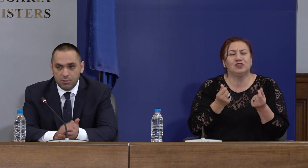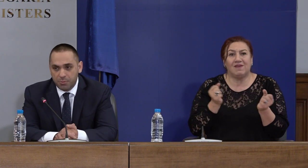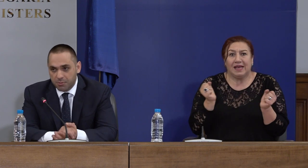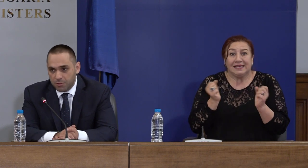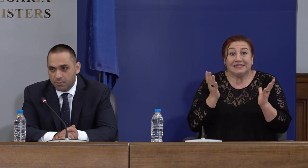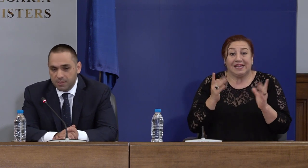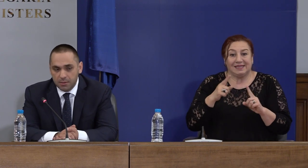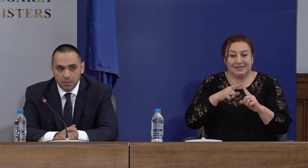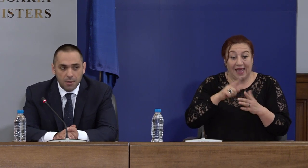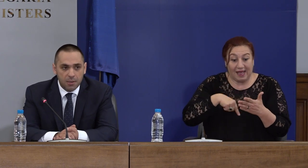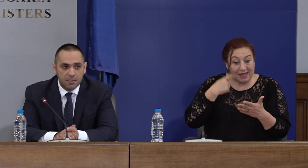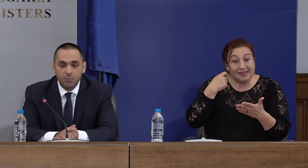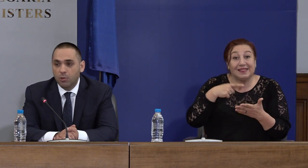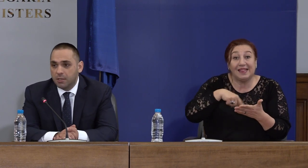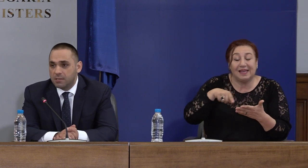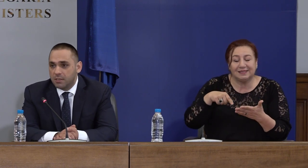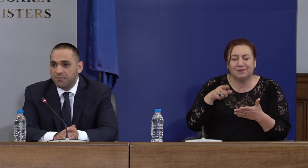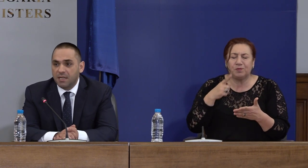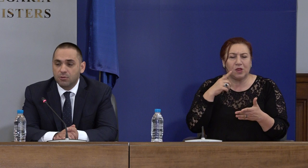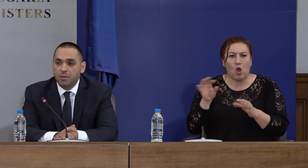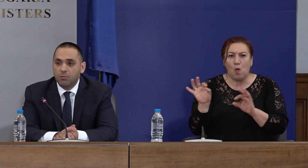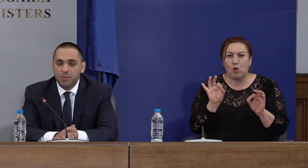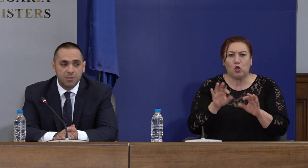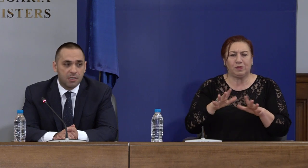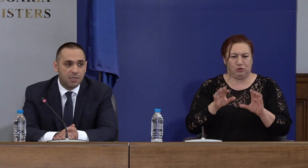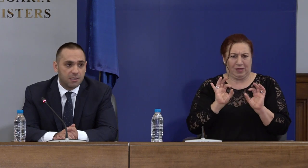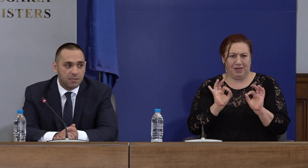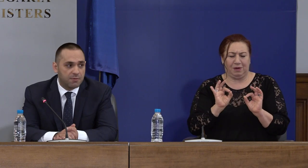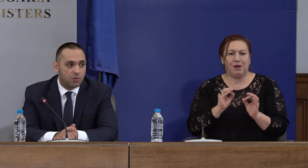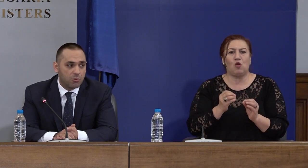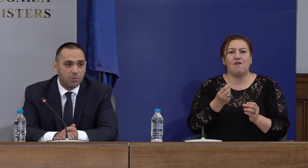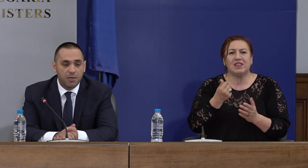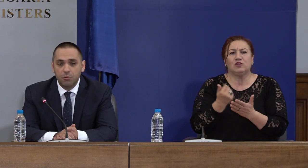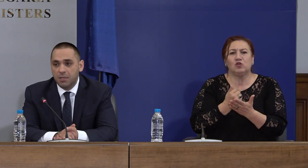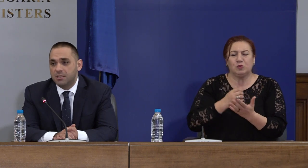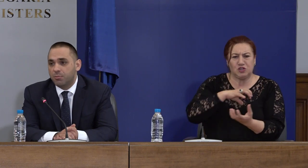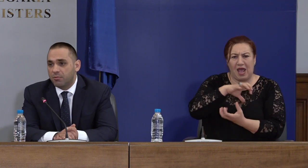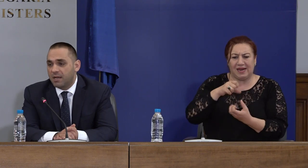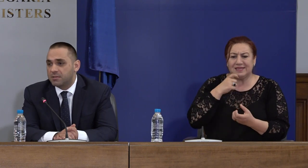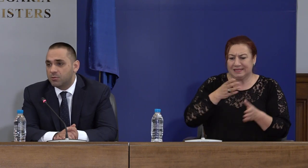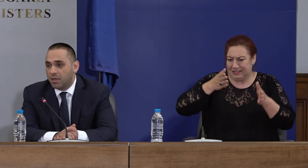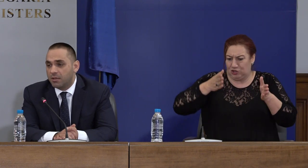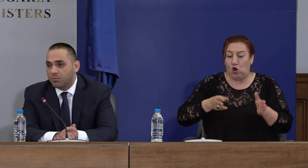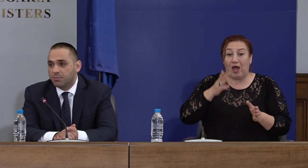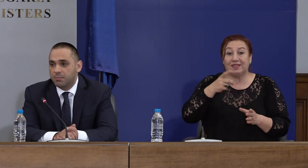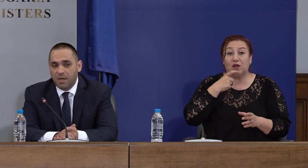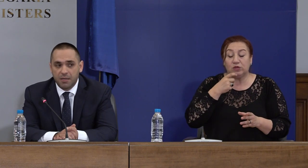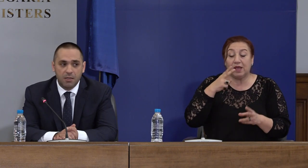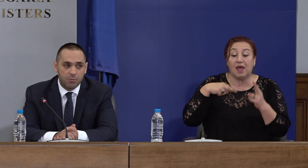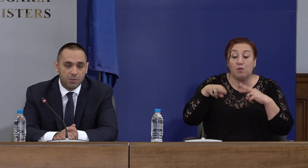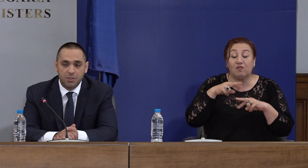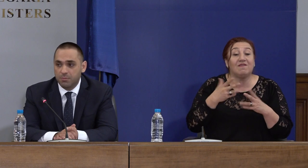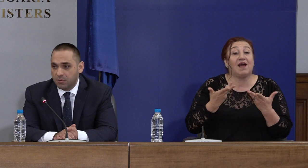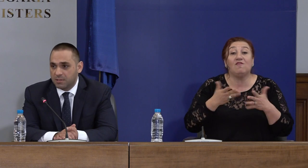най-образно ще се опитам да го обясна. Симулира се финансово-икономическа криза в срок от 3 години и се проверява състоянието на